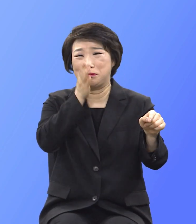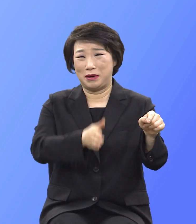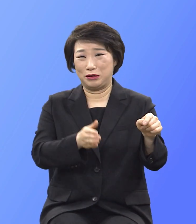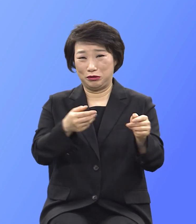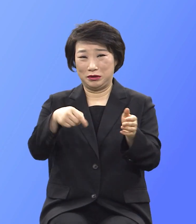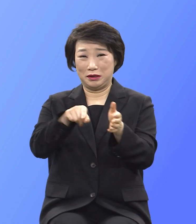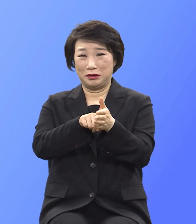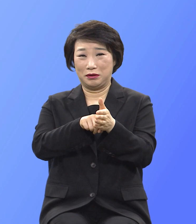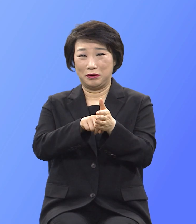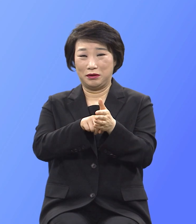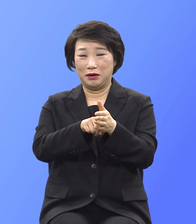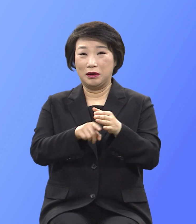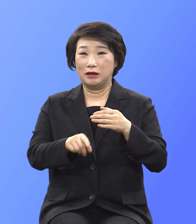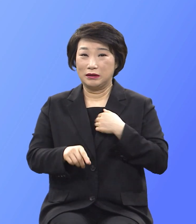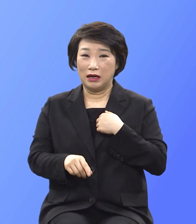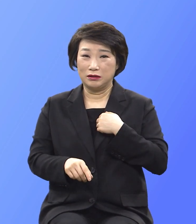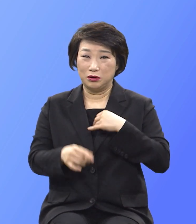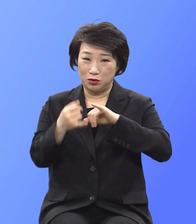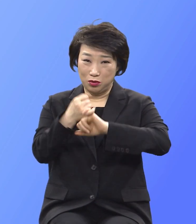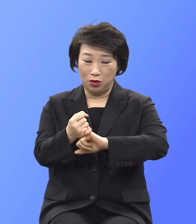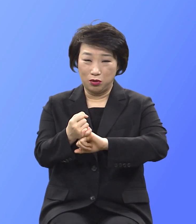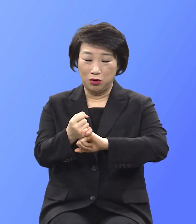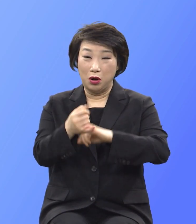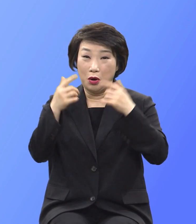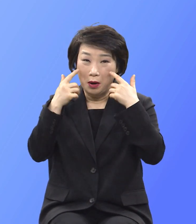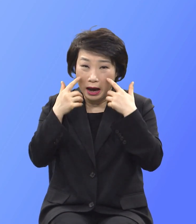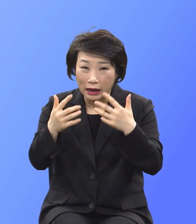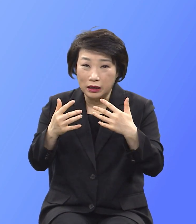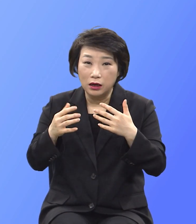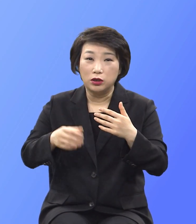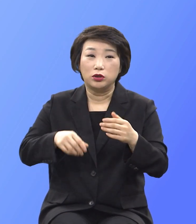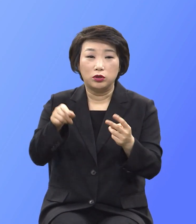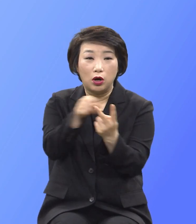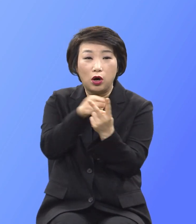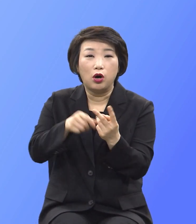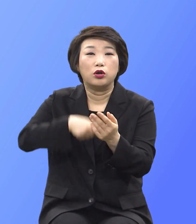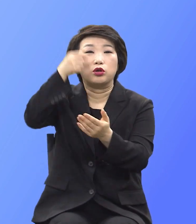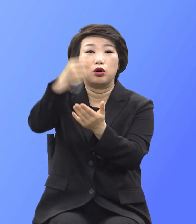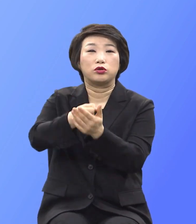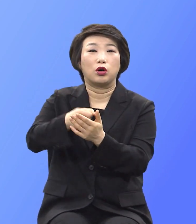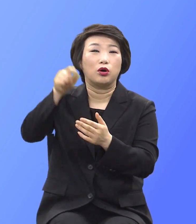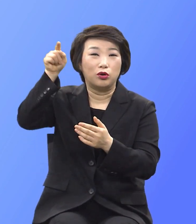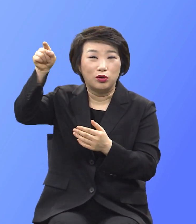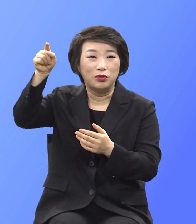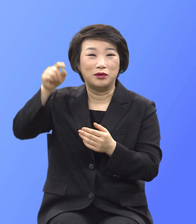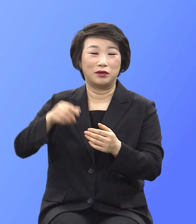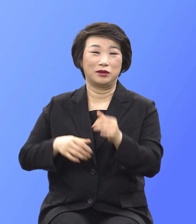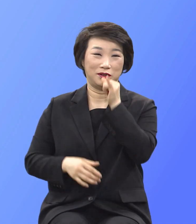위해서 나는 불갑을 선택할 수밖에 없다는 거.